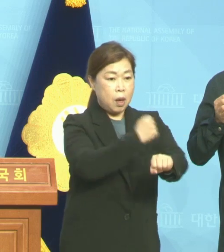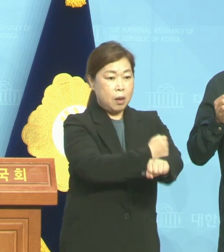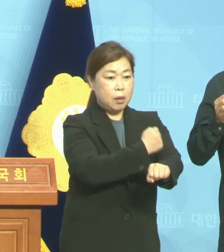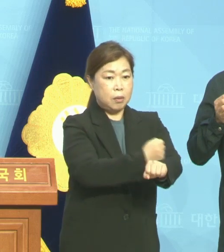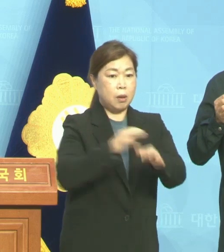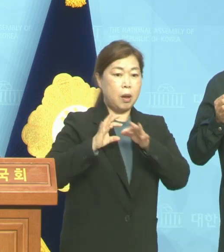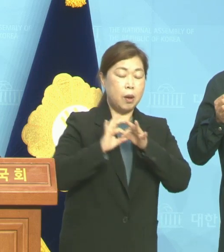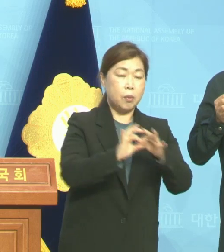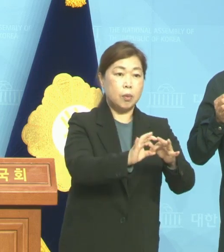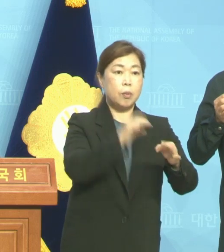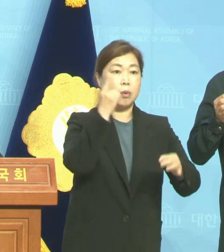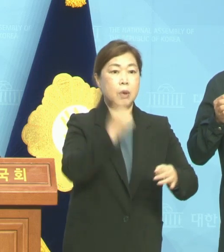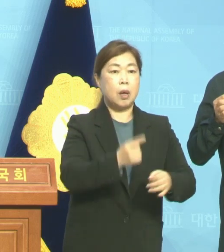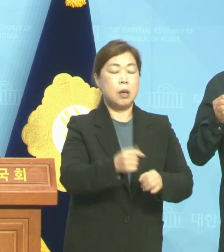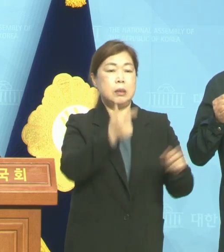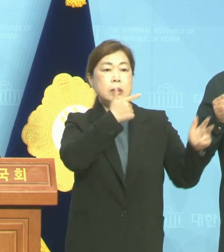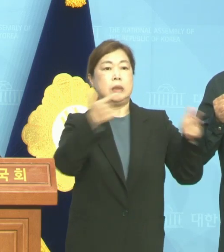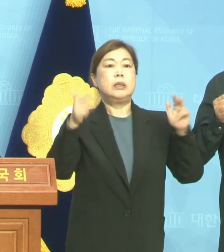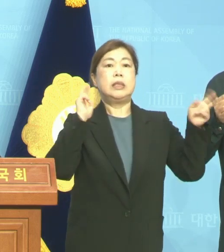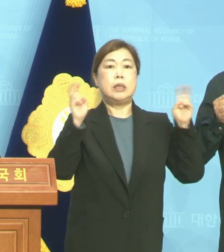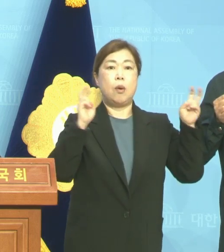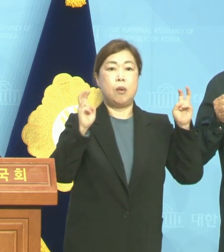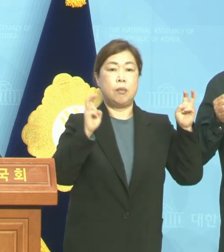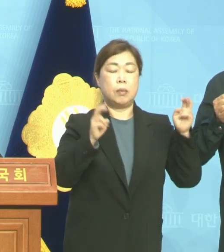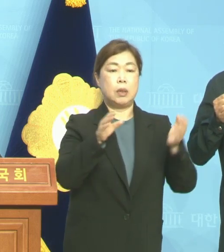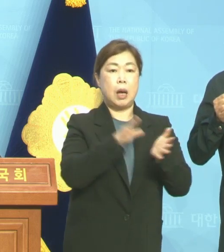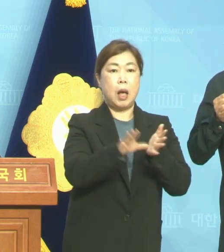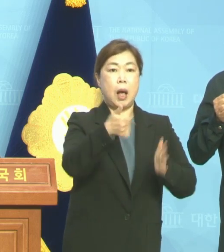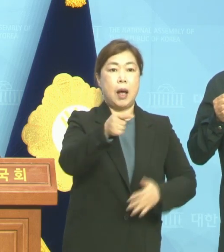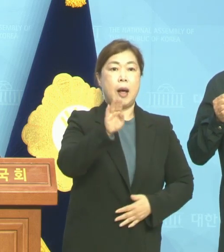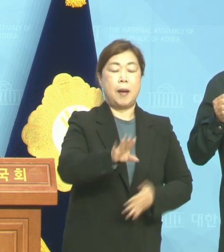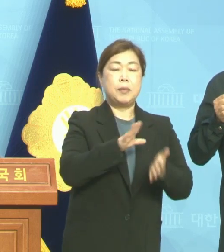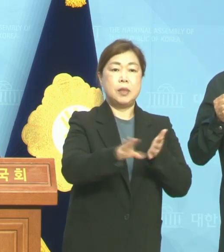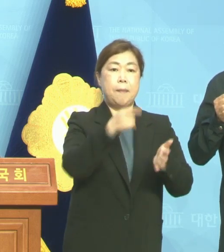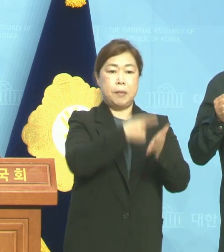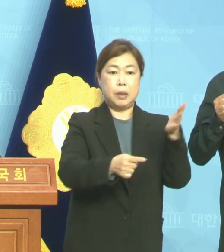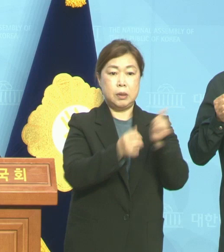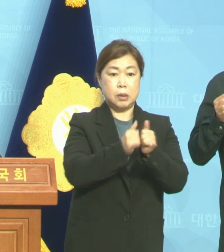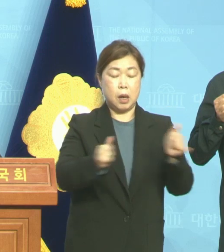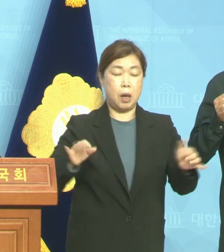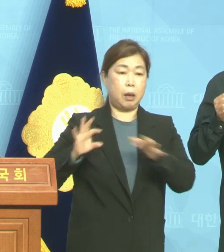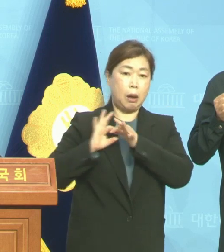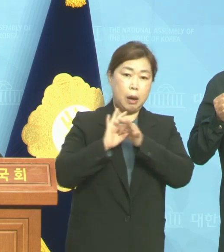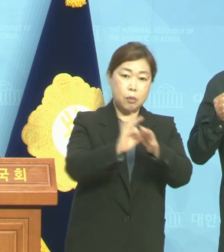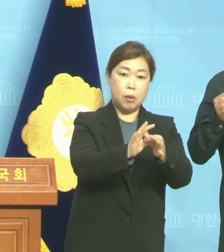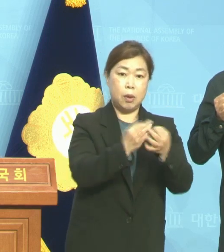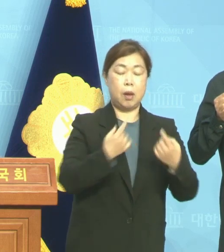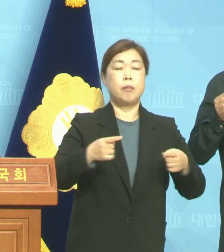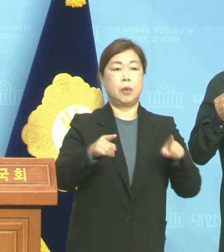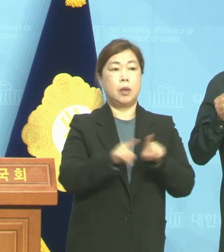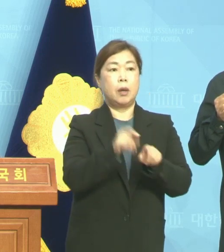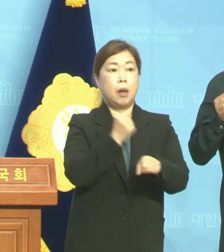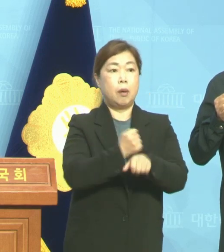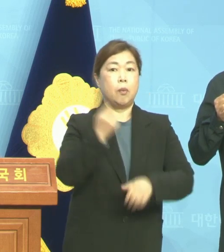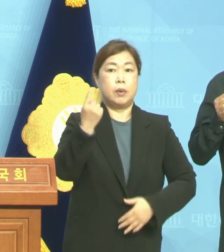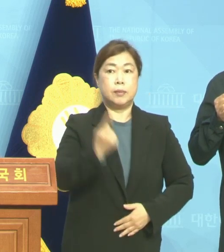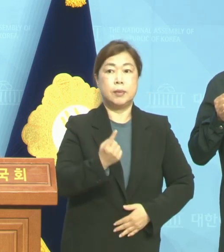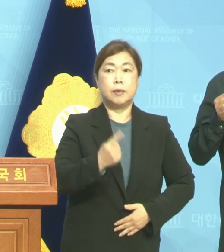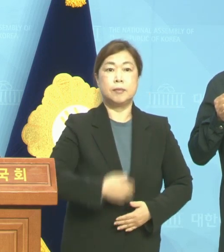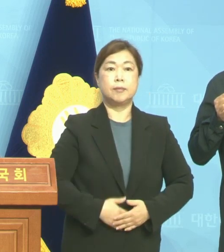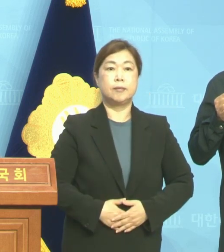눈운동을 특히 대기업 갑질 피해자 분들과 오랫동안 음 함께 해